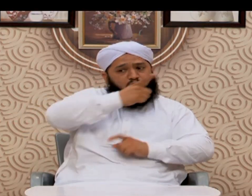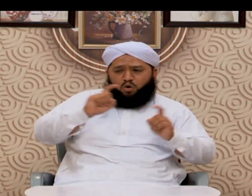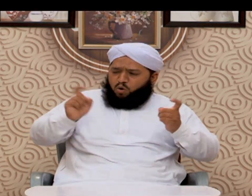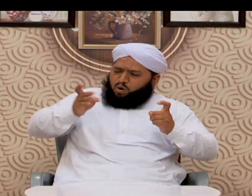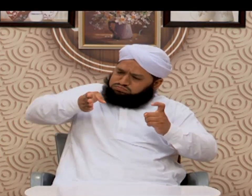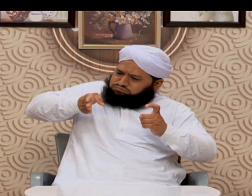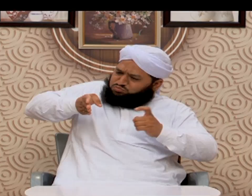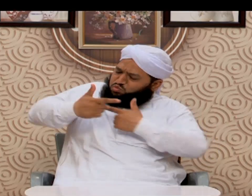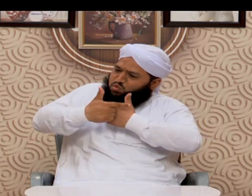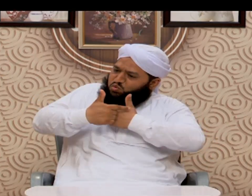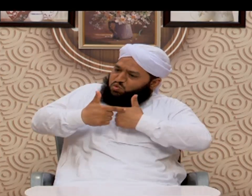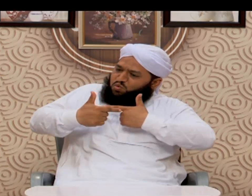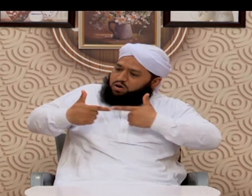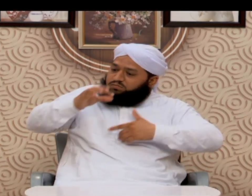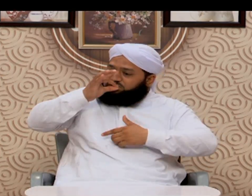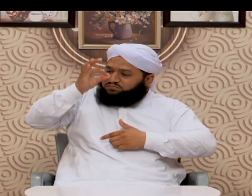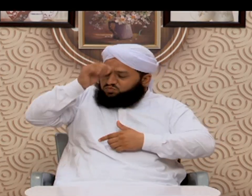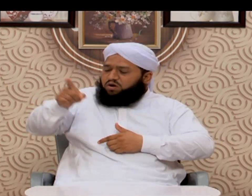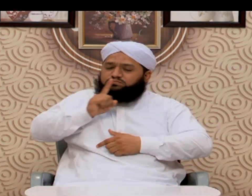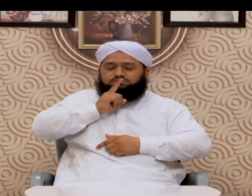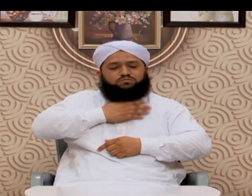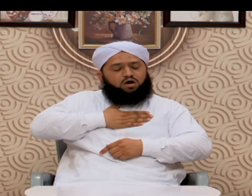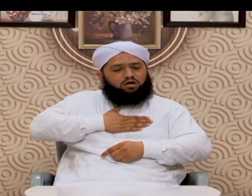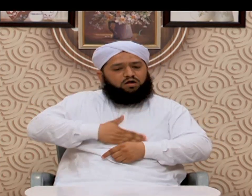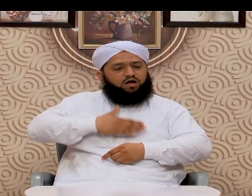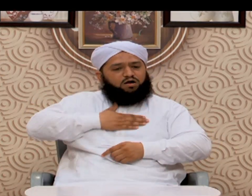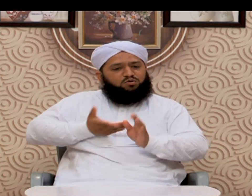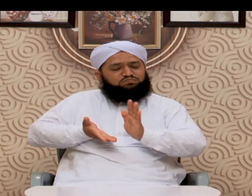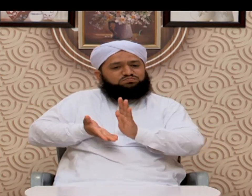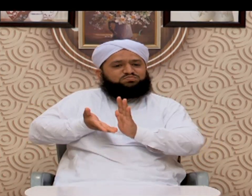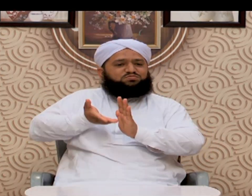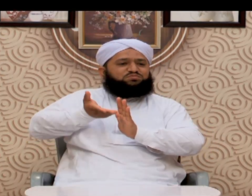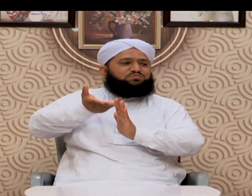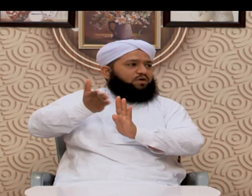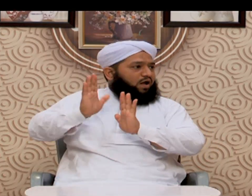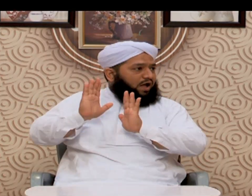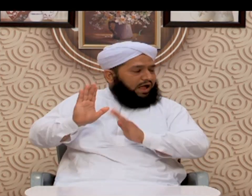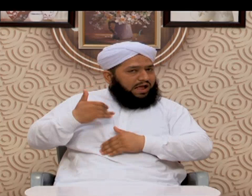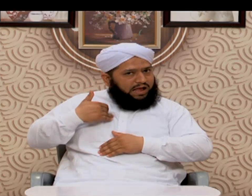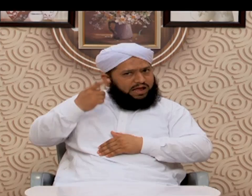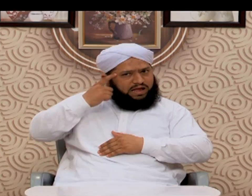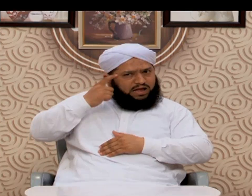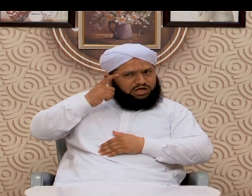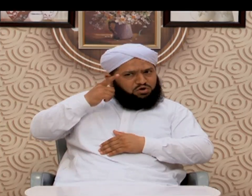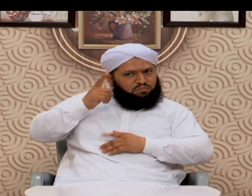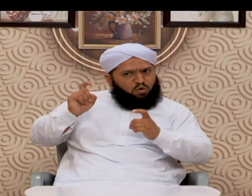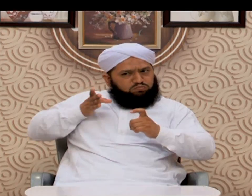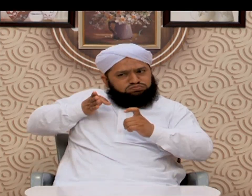ساتھ جہل کا برتاؤ کیا جائے گا اسی قدر ان کا حلم بڑھتا جائے گا۔ میں نے اس ترکیب سے ان